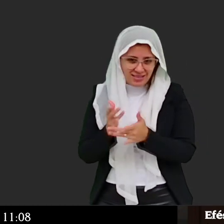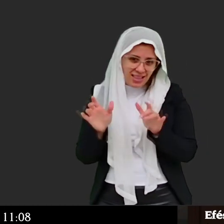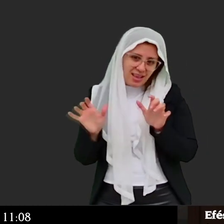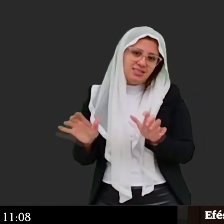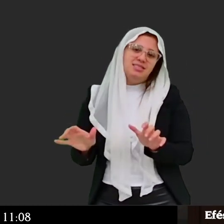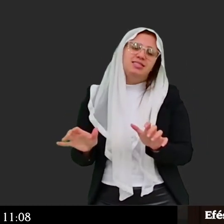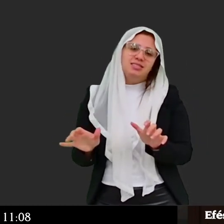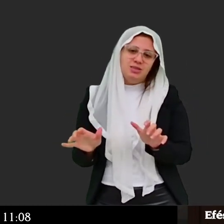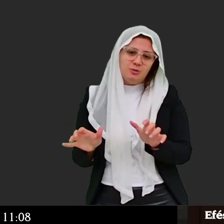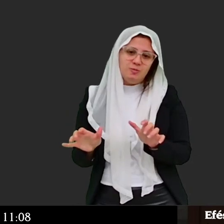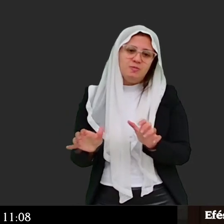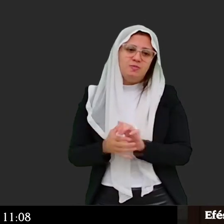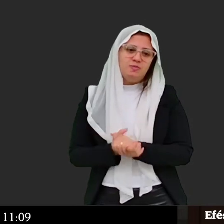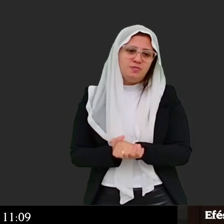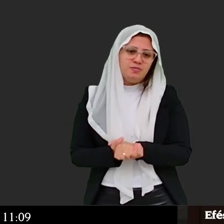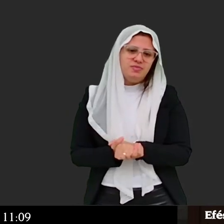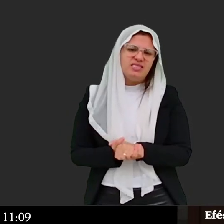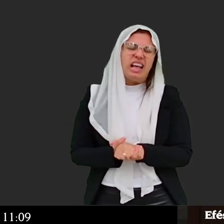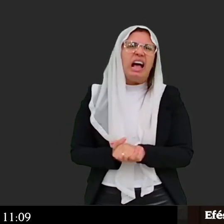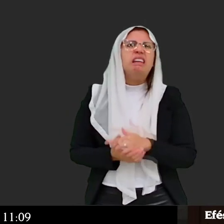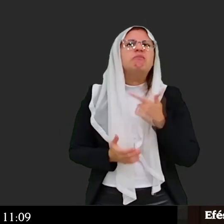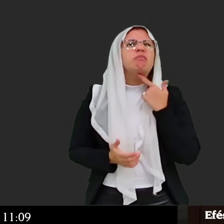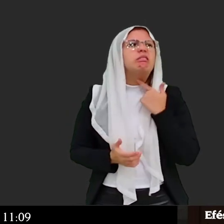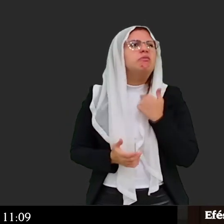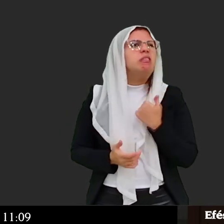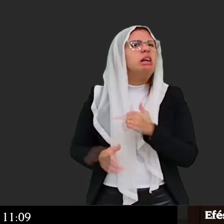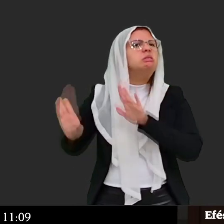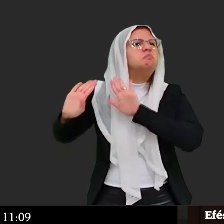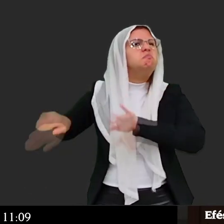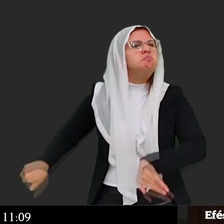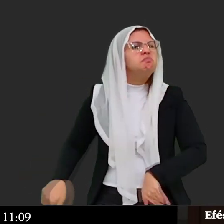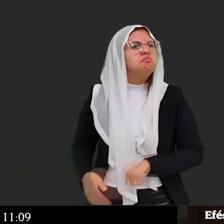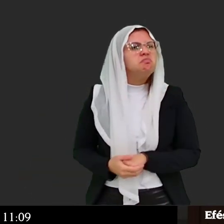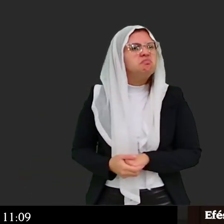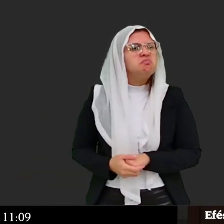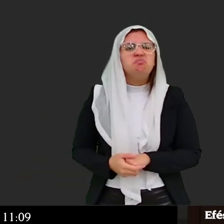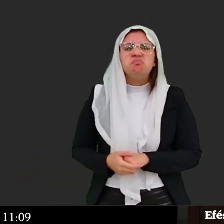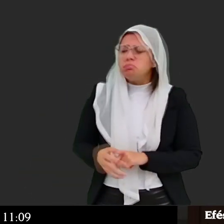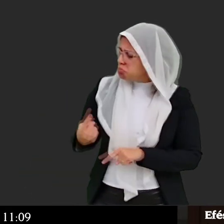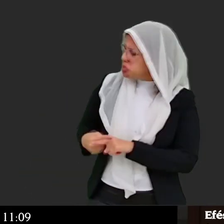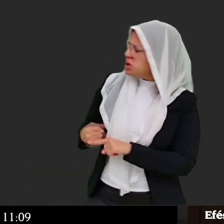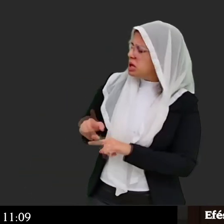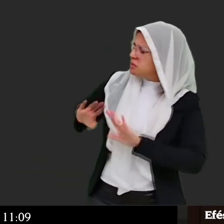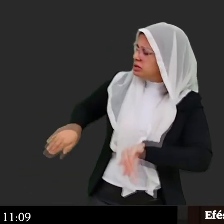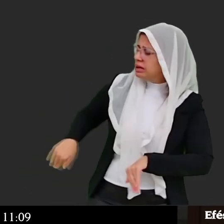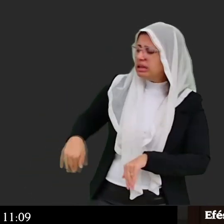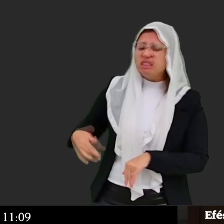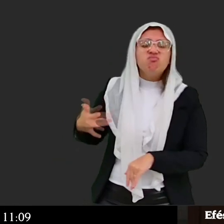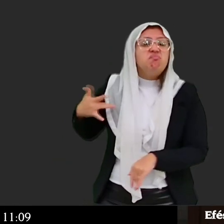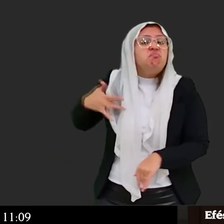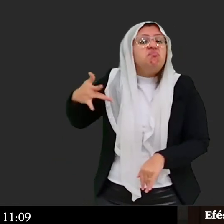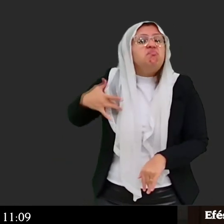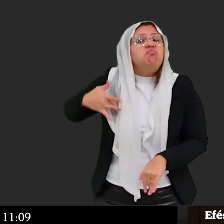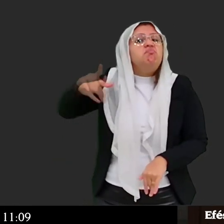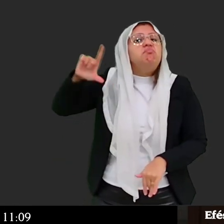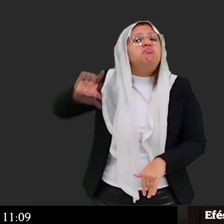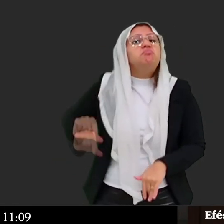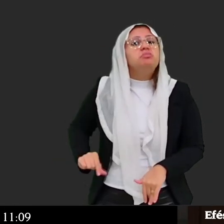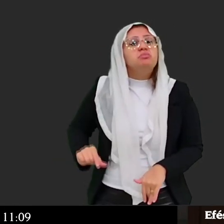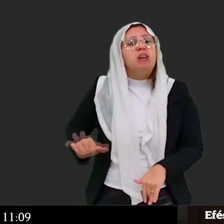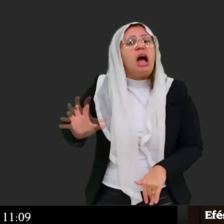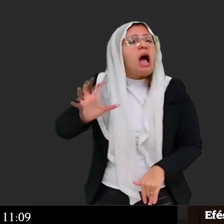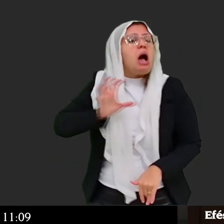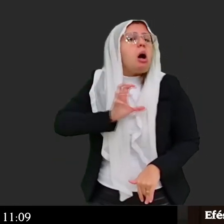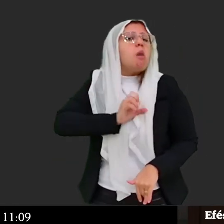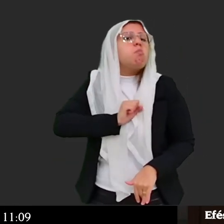aí. Eu quero me divorciar. Mas por quê? Porque eu perdi o amor no meu marido, perdi o amor na minha mulher.